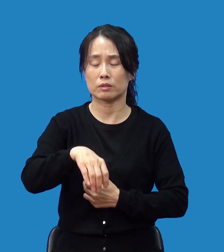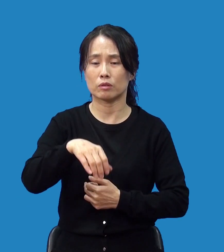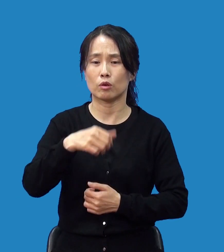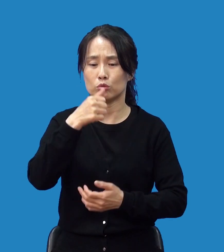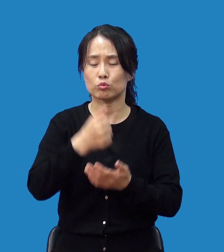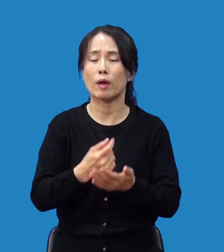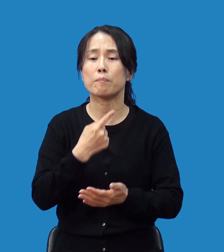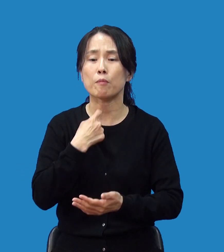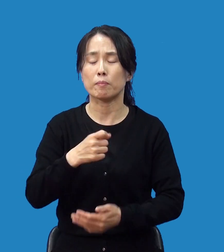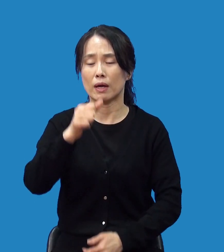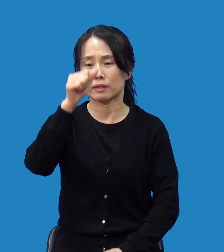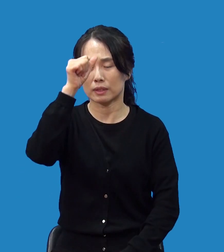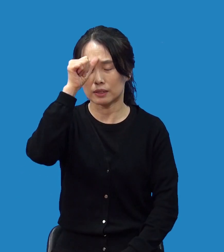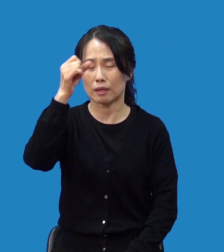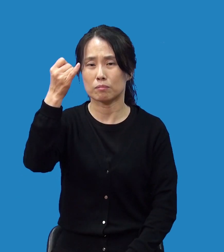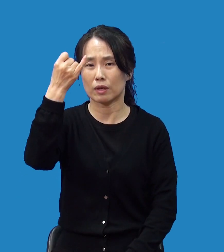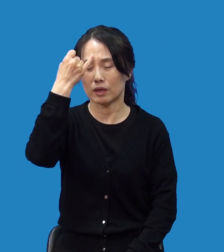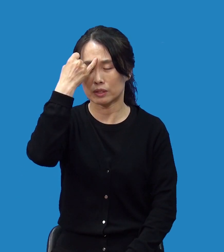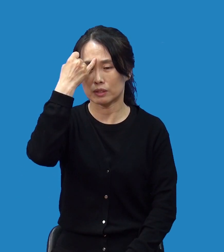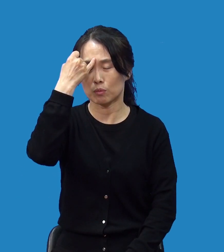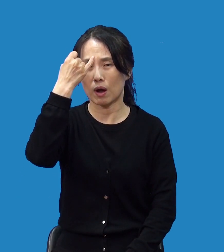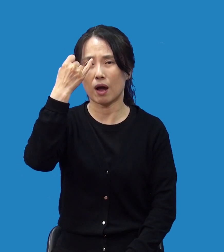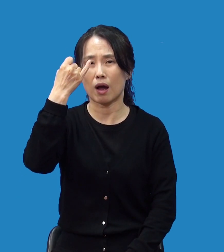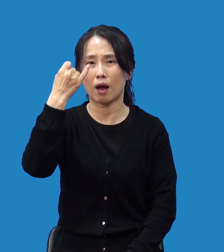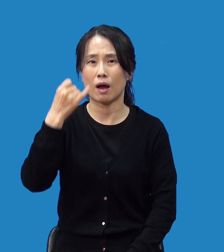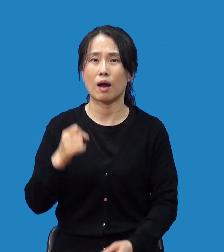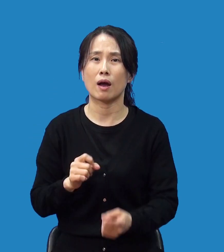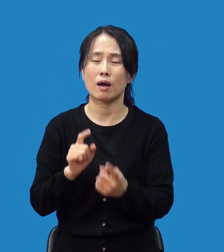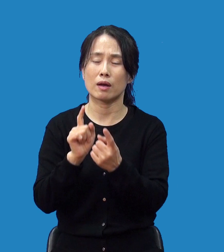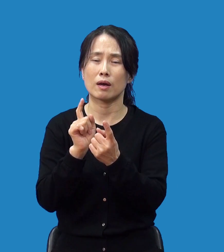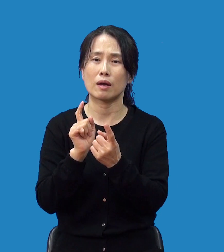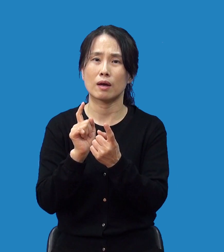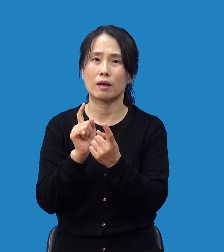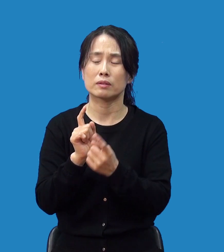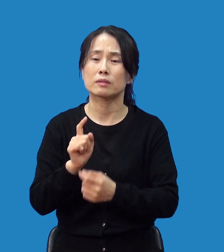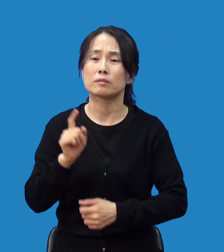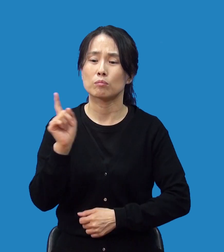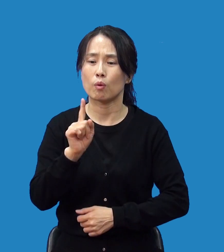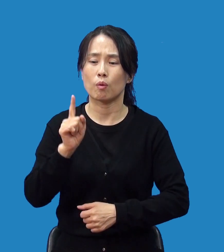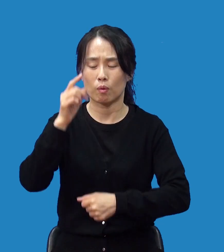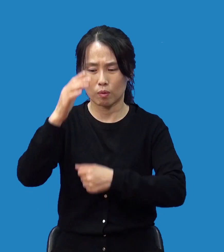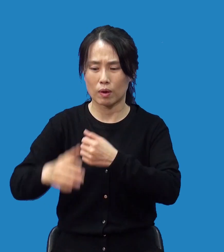이브가 맞닥뜨렸던 하나님 부재.